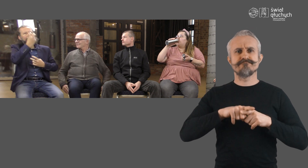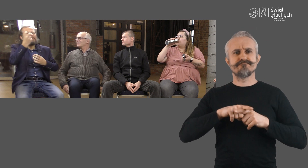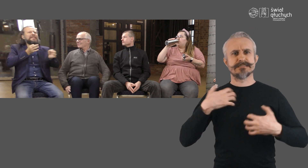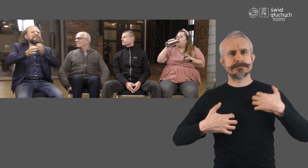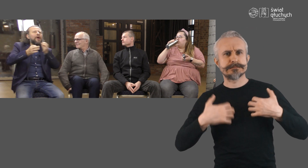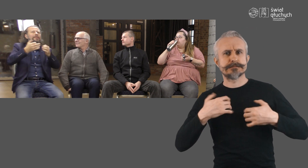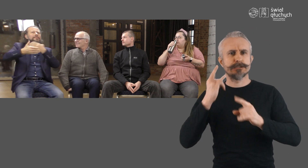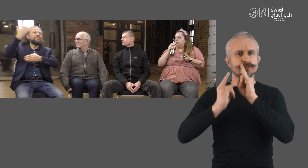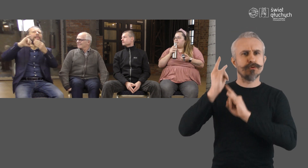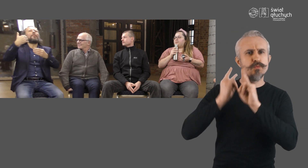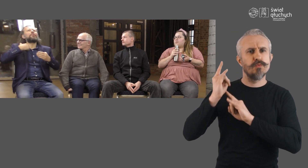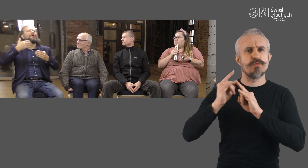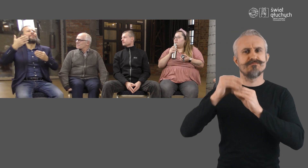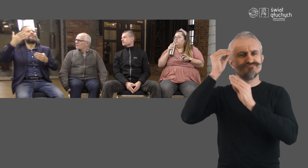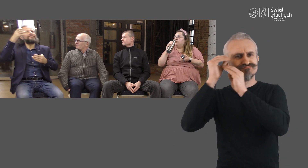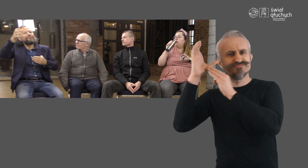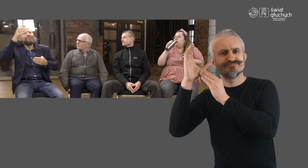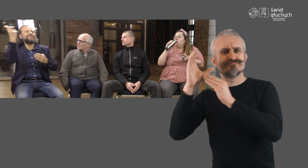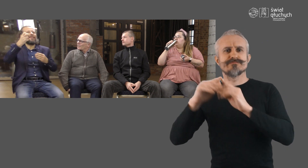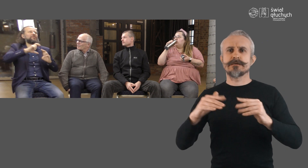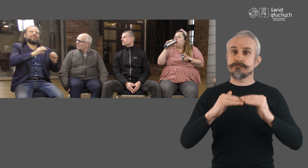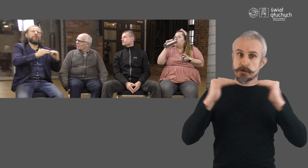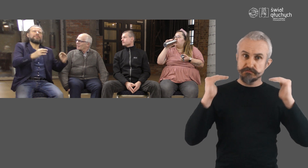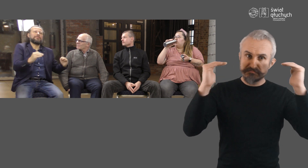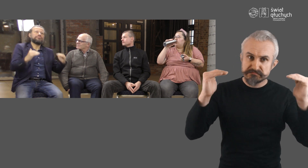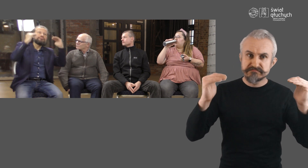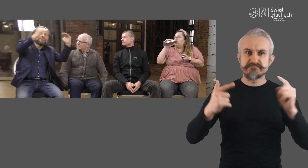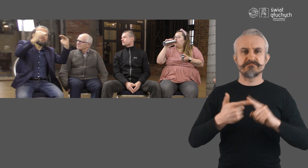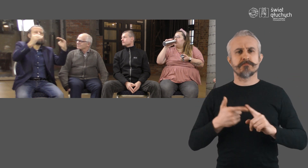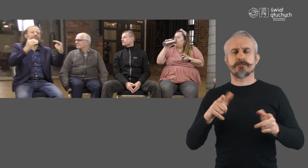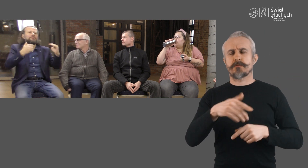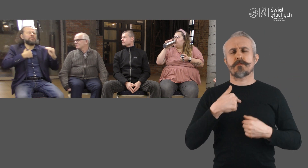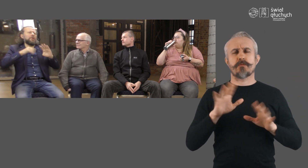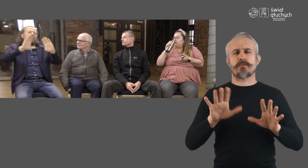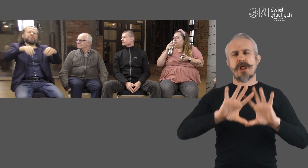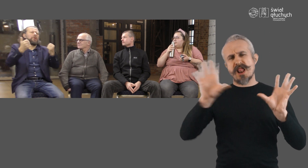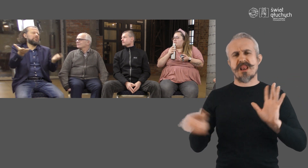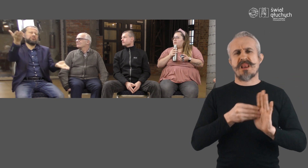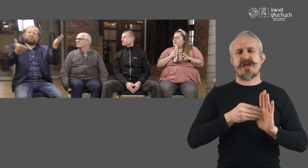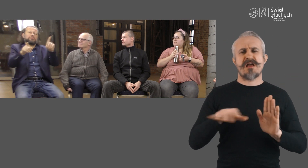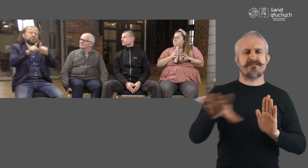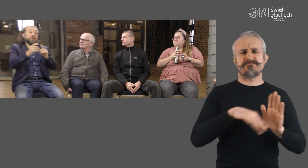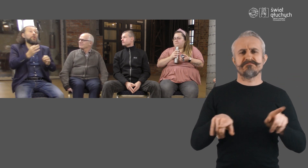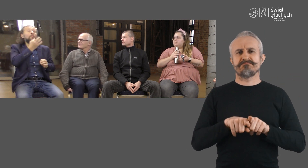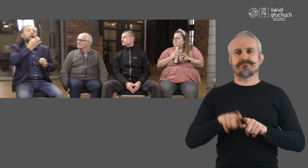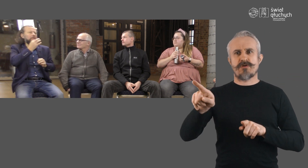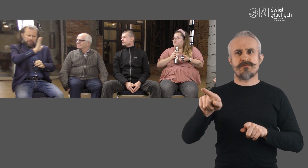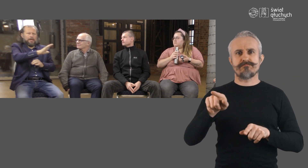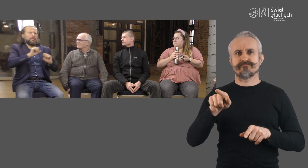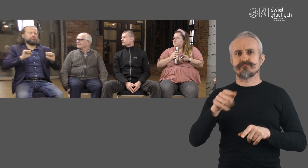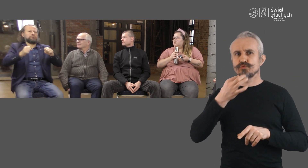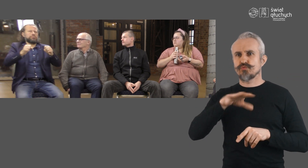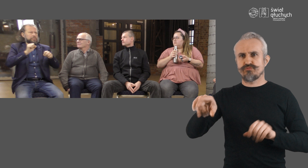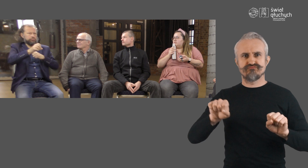zależy. Gusi mają gdzieś tam ciekawe historie, wcześniej jak było, no teraz jest większy poziom, no ciężko